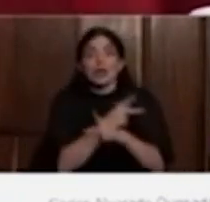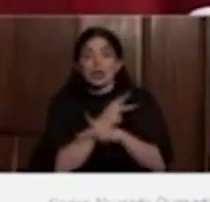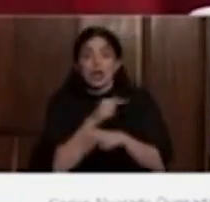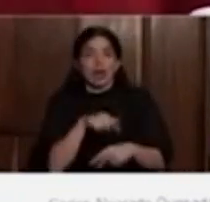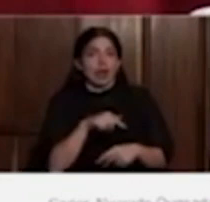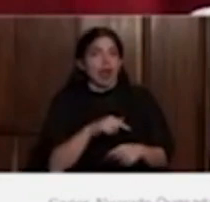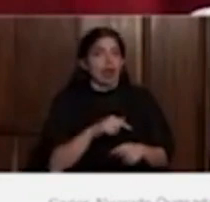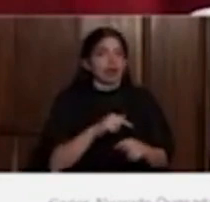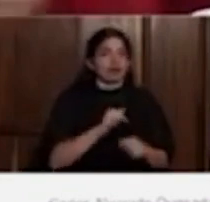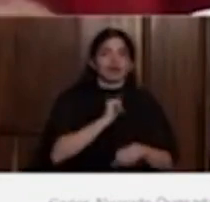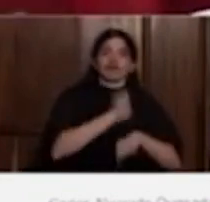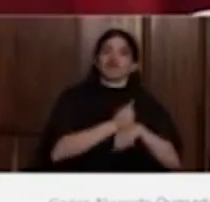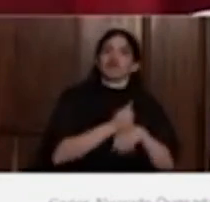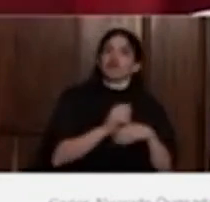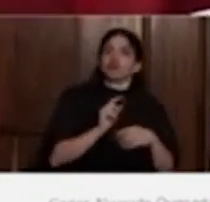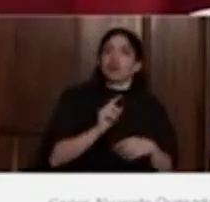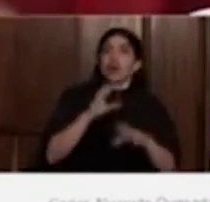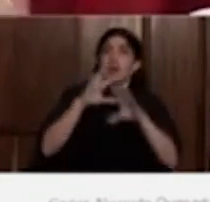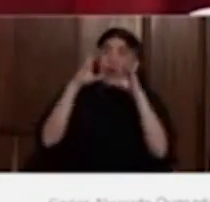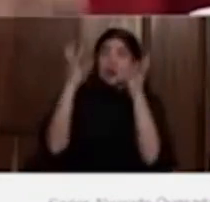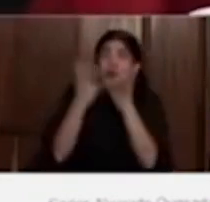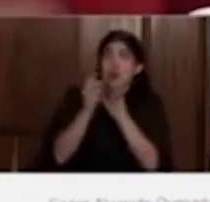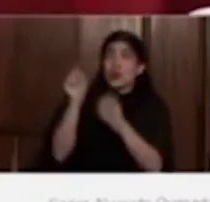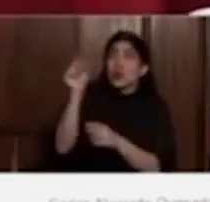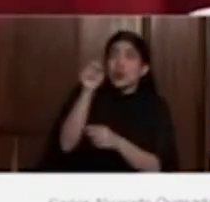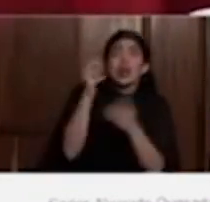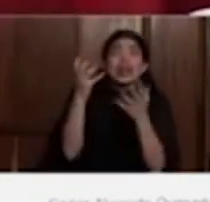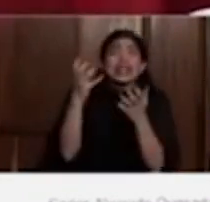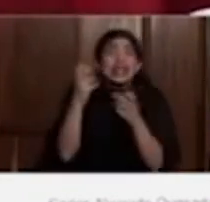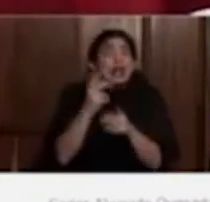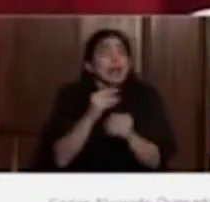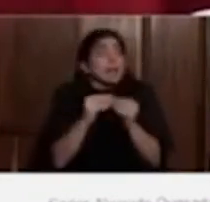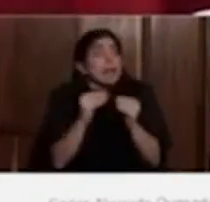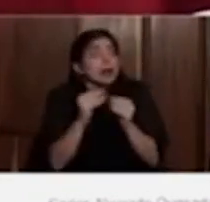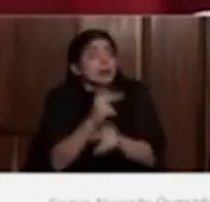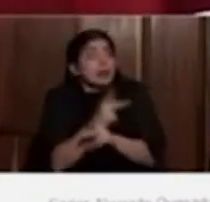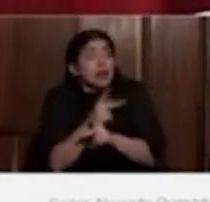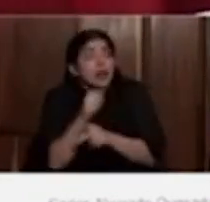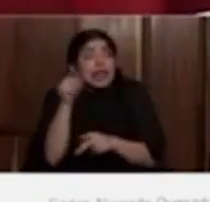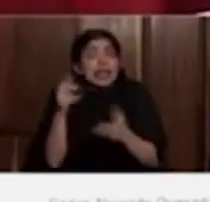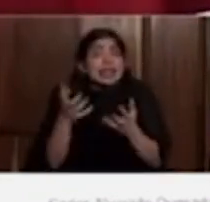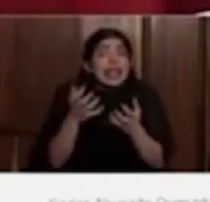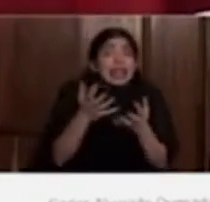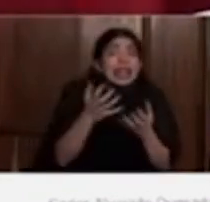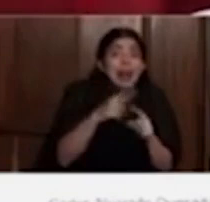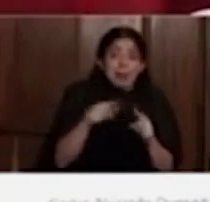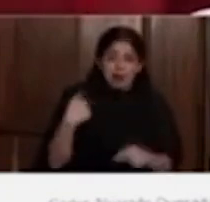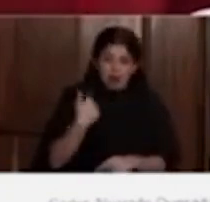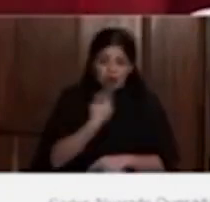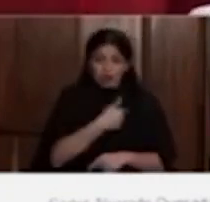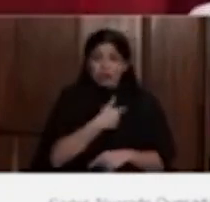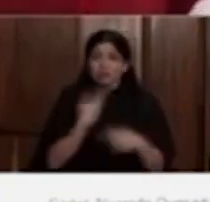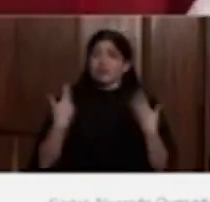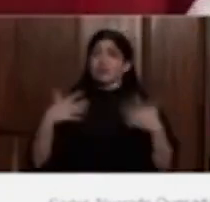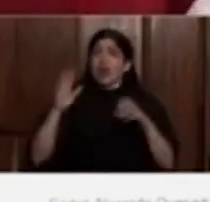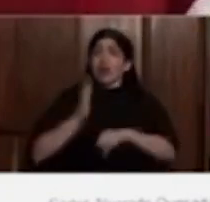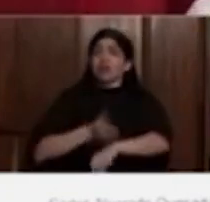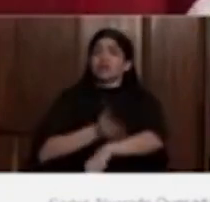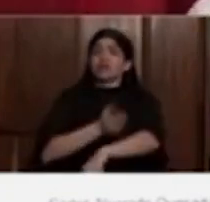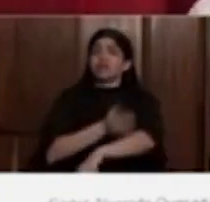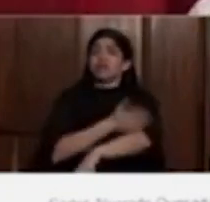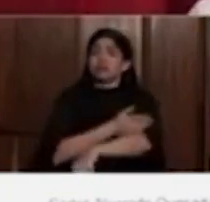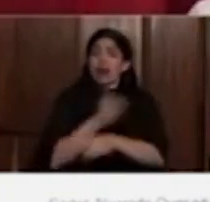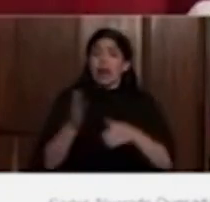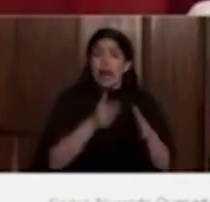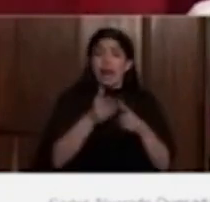donde el mundo presente quiere proteger más y nosotros hemos avanzado esa